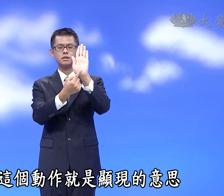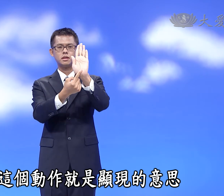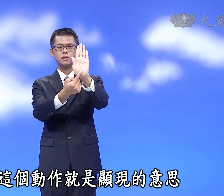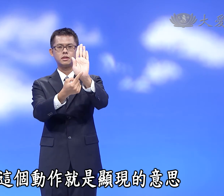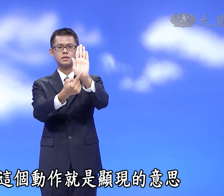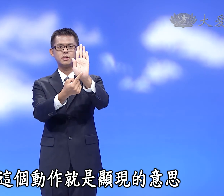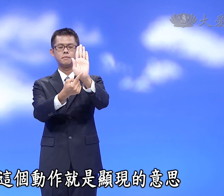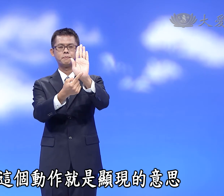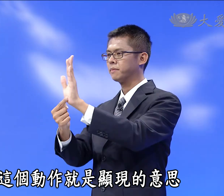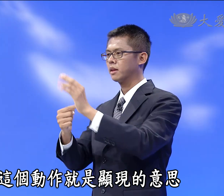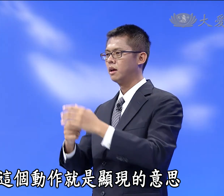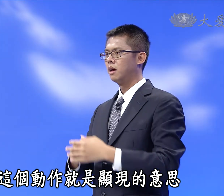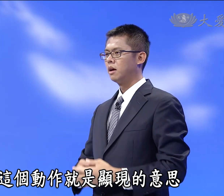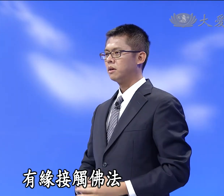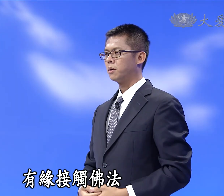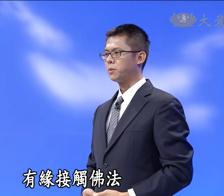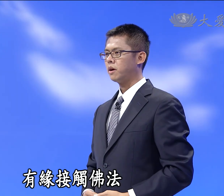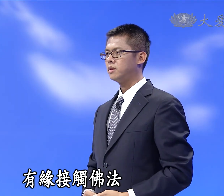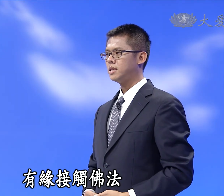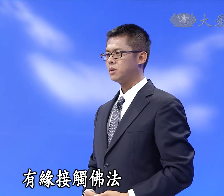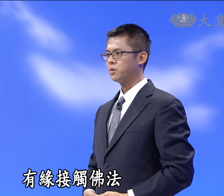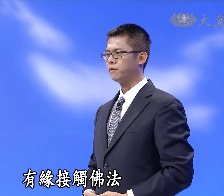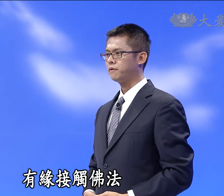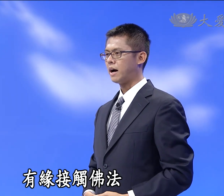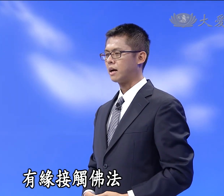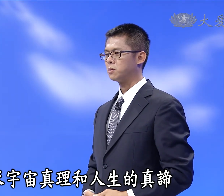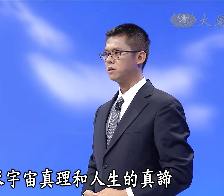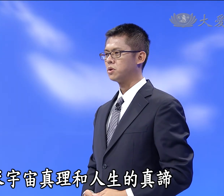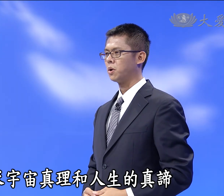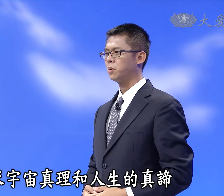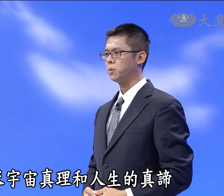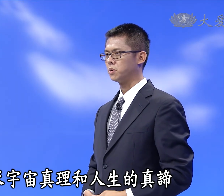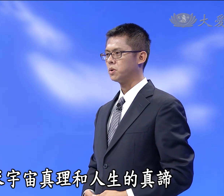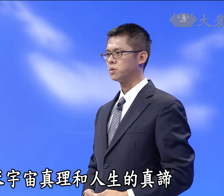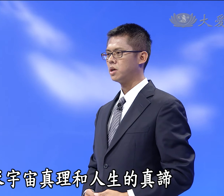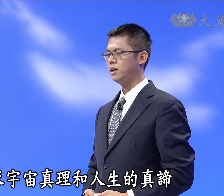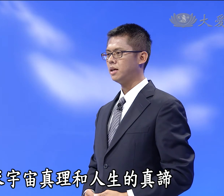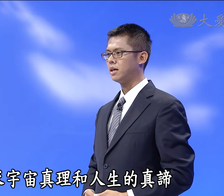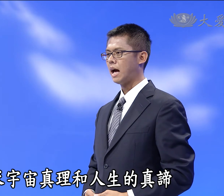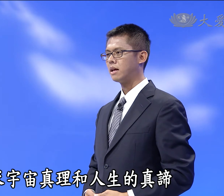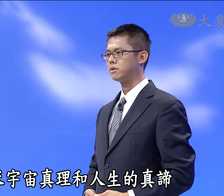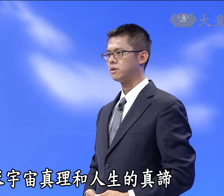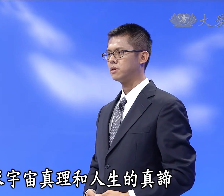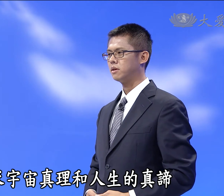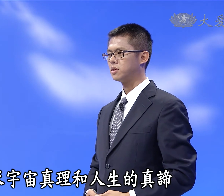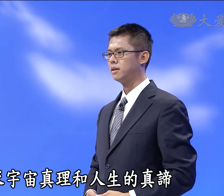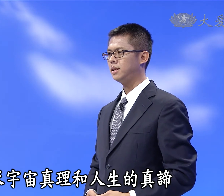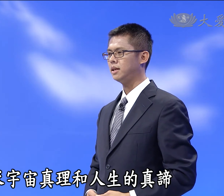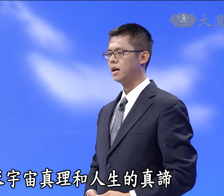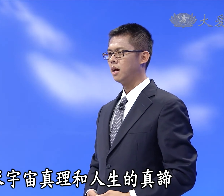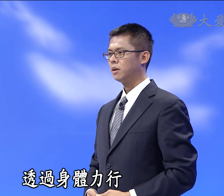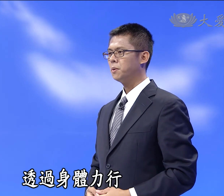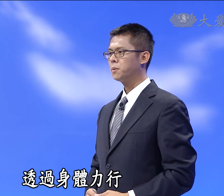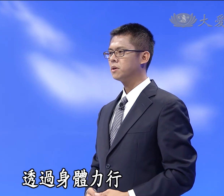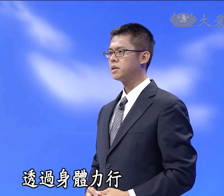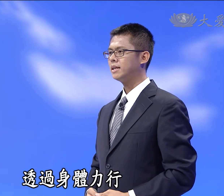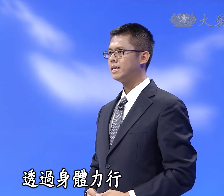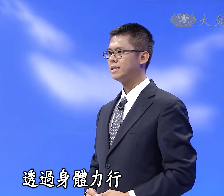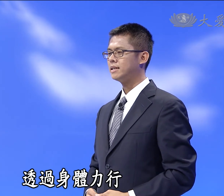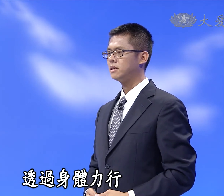的意思。有缘接触佛法，追求宇宙真理和人生的真谛，透过身体力行去